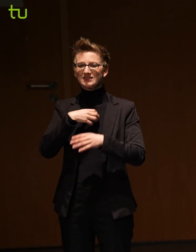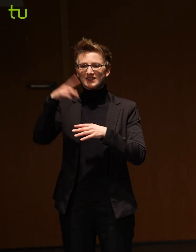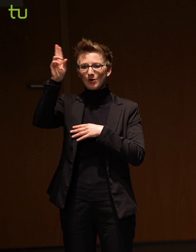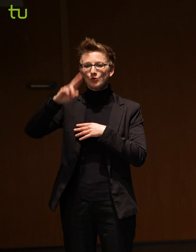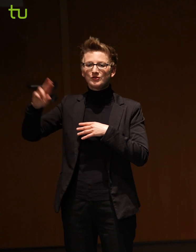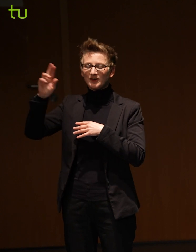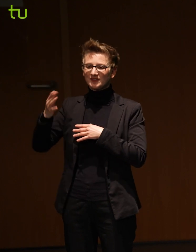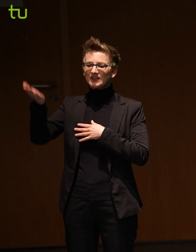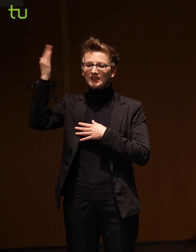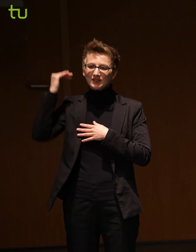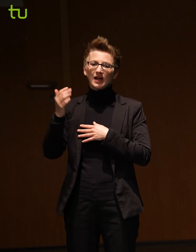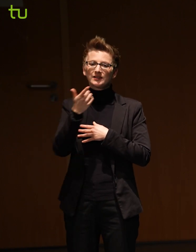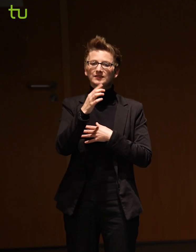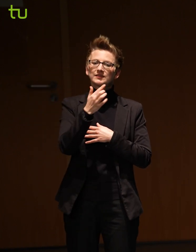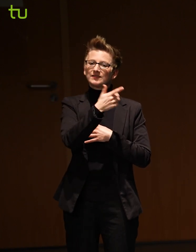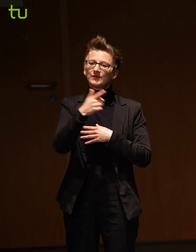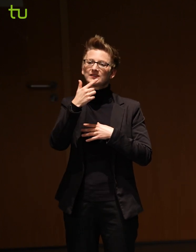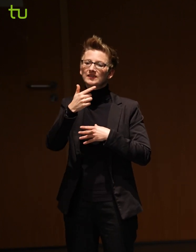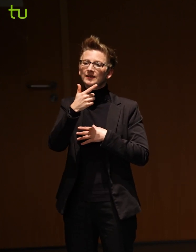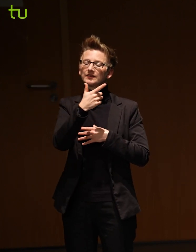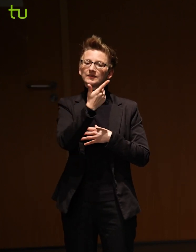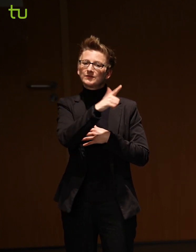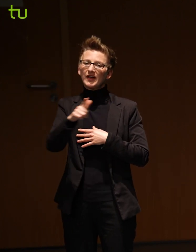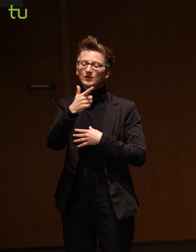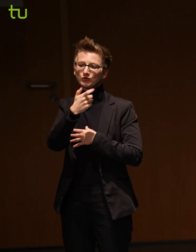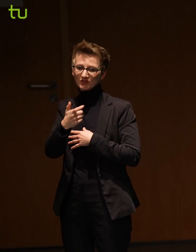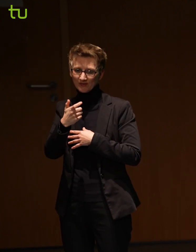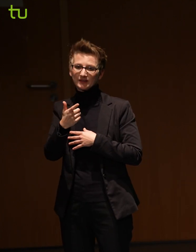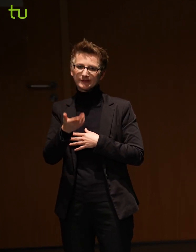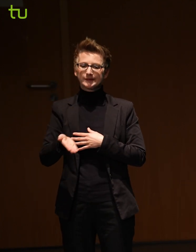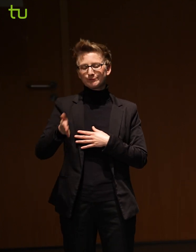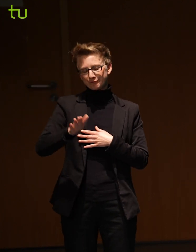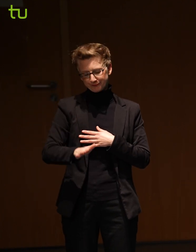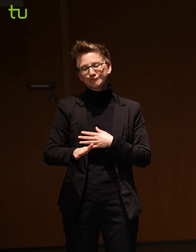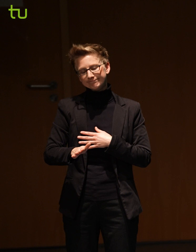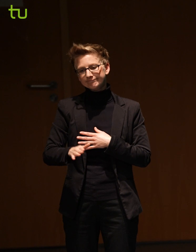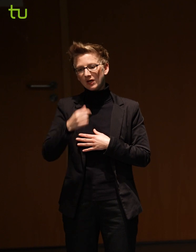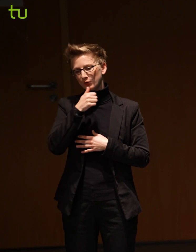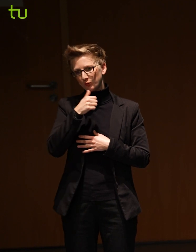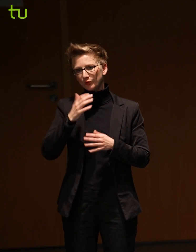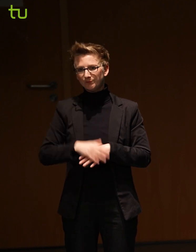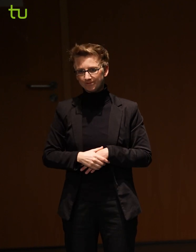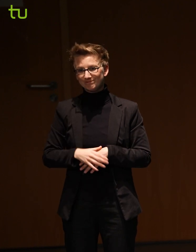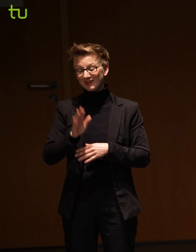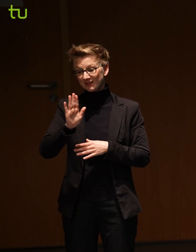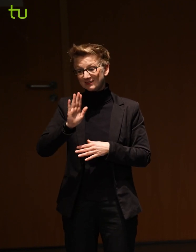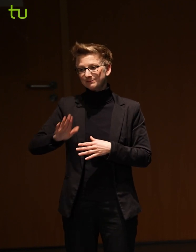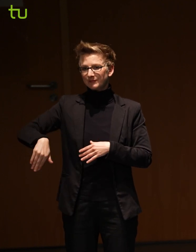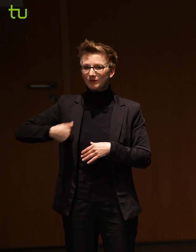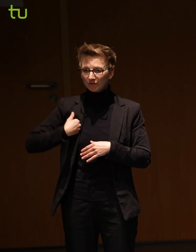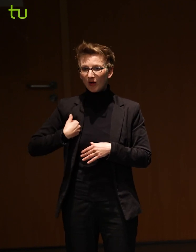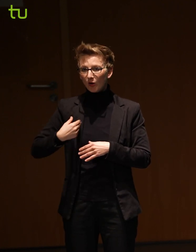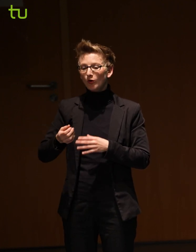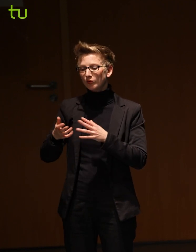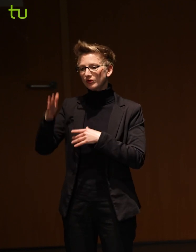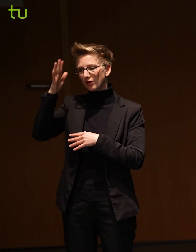Jahr 2020 leider allzu früh verstarb. Er und seine Frau, Kammerschauspielerin Barbara Blümel, haben die Arbeit der